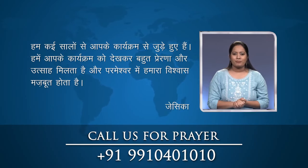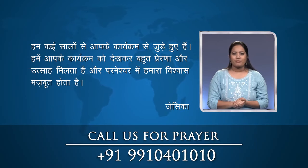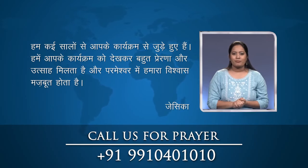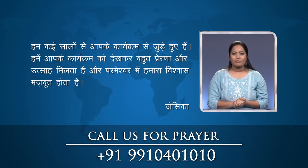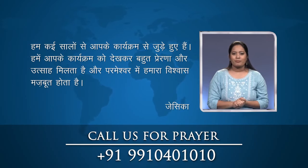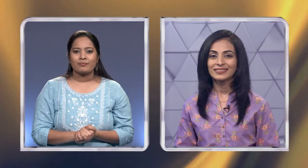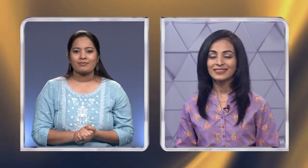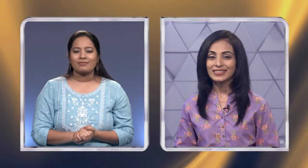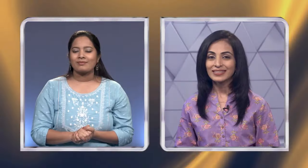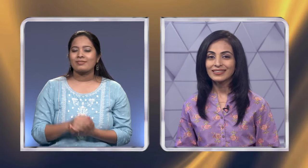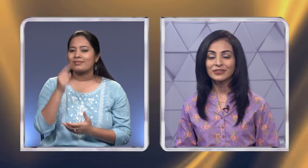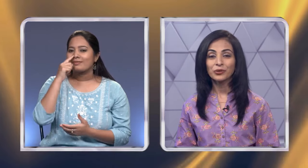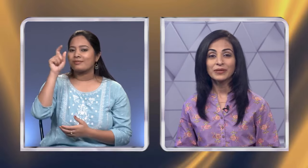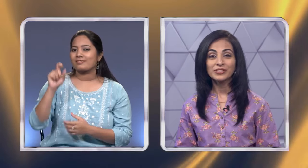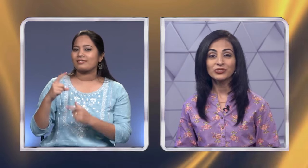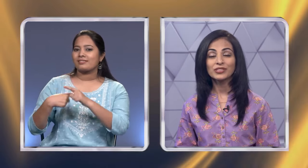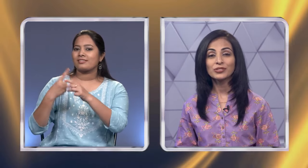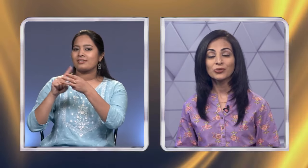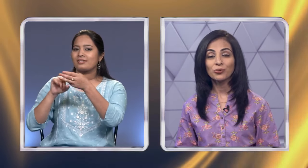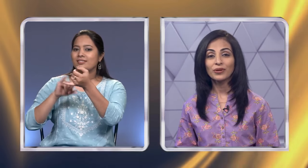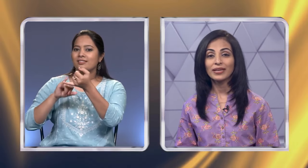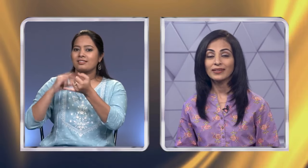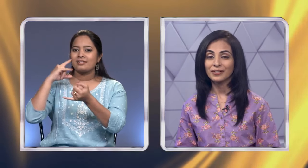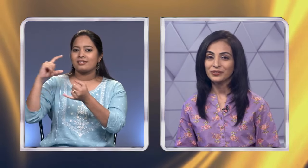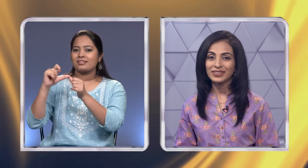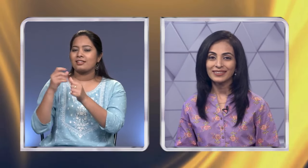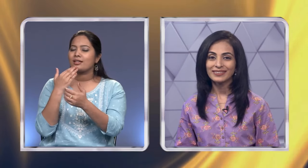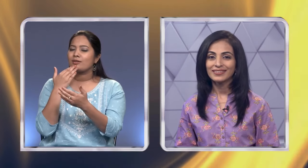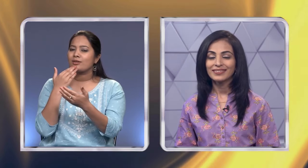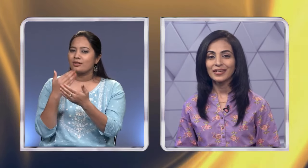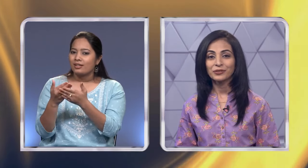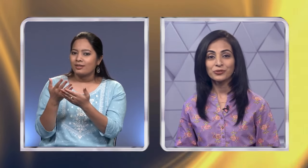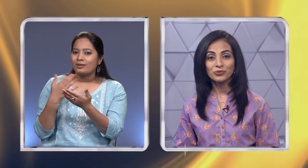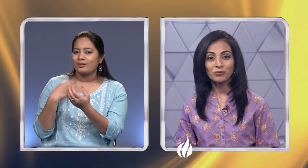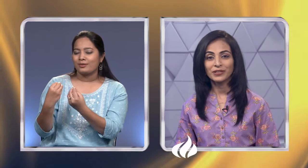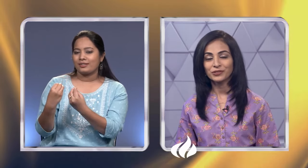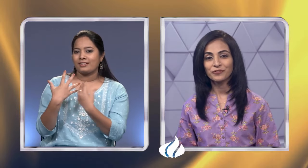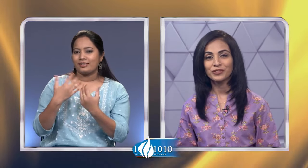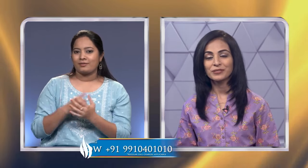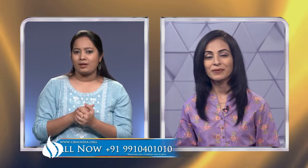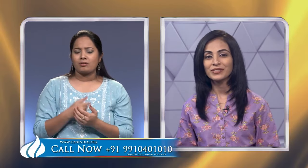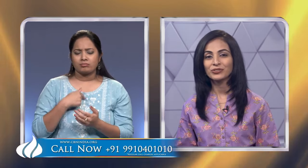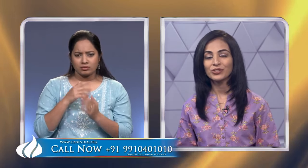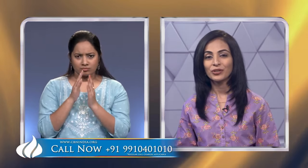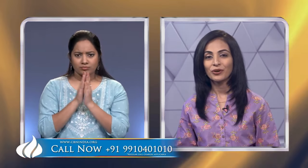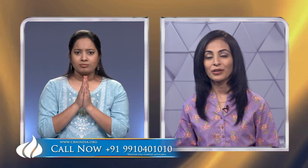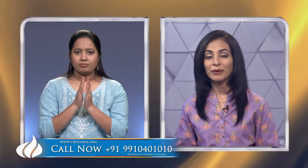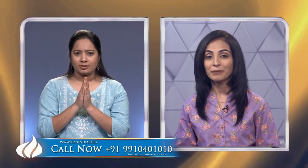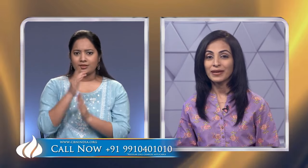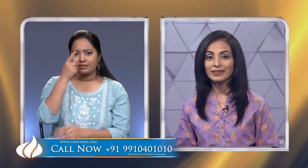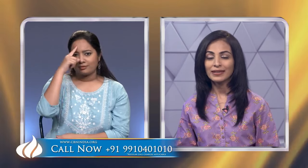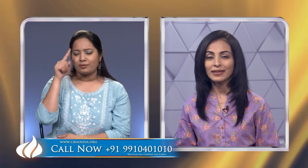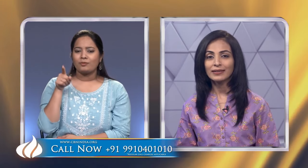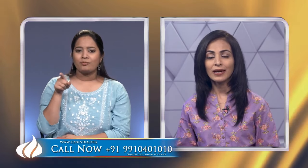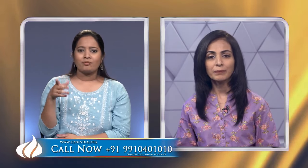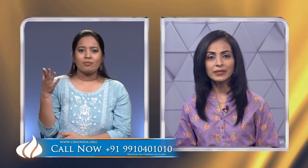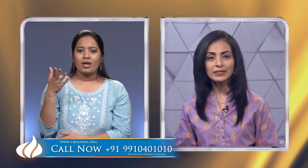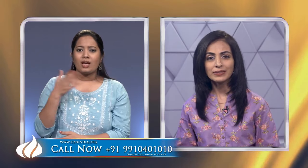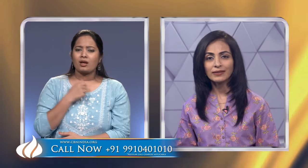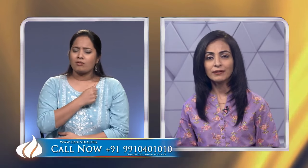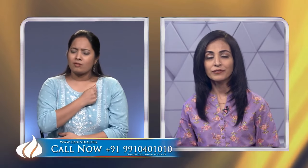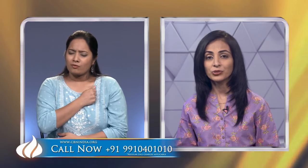मजबूत होता है। जेसिका, योर मैसेज इज सो इंकरेजिंग। थैंक यू सो मच फॉर दिस मैसेज। और हमारी प्रार्थना है